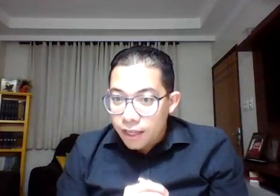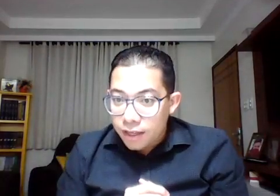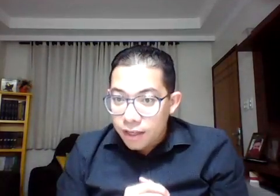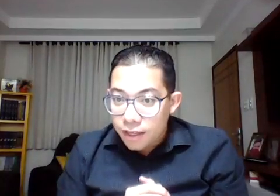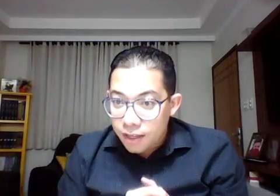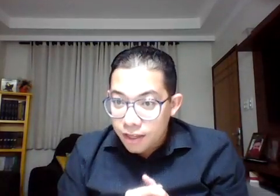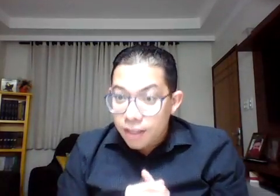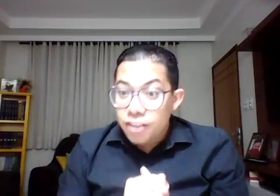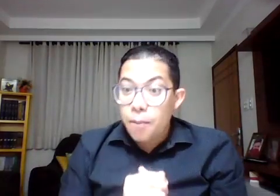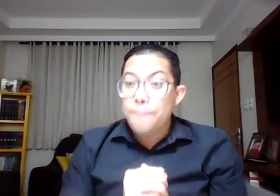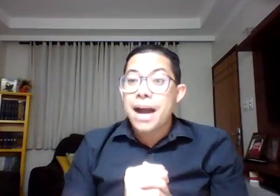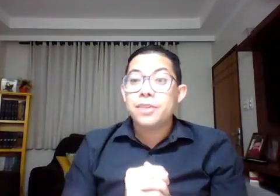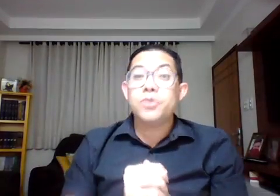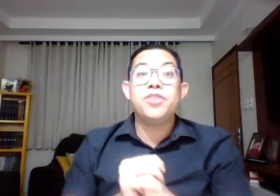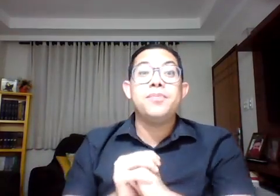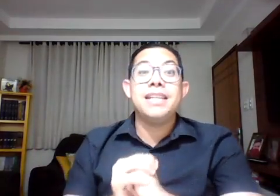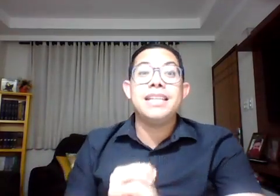ok. De Patos de Minas.